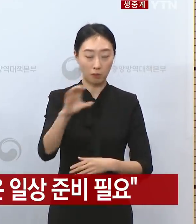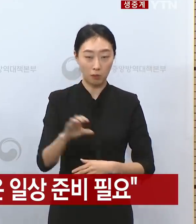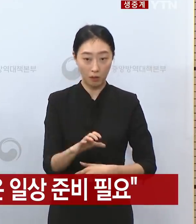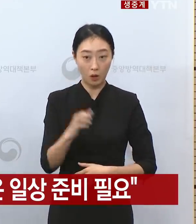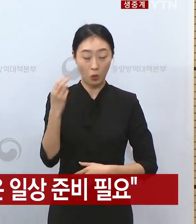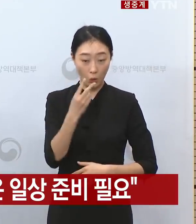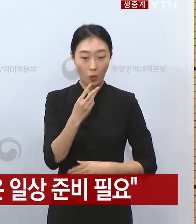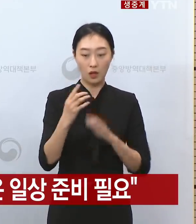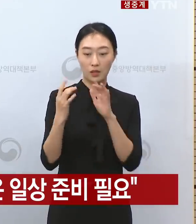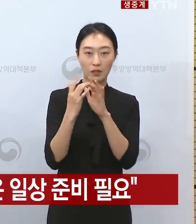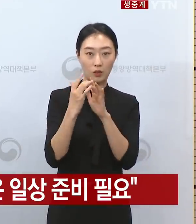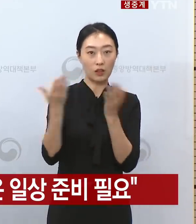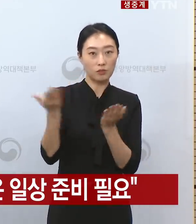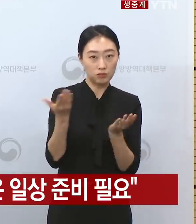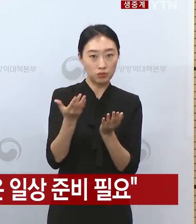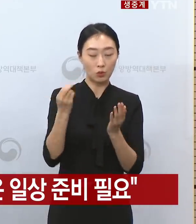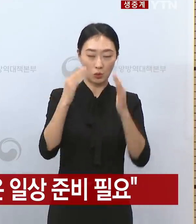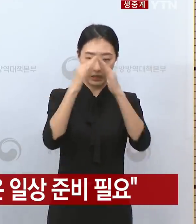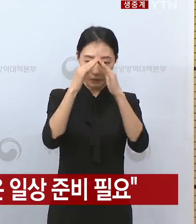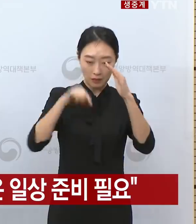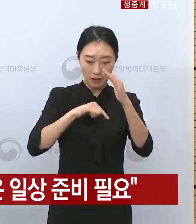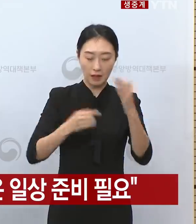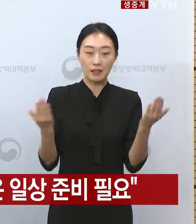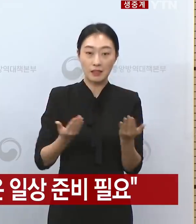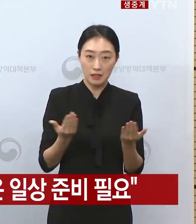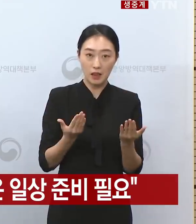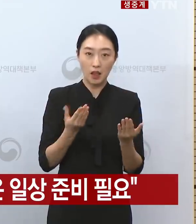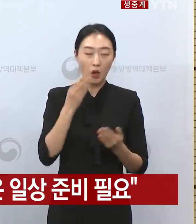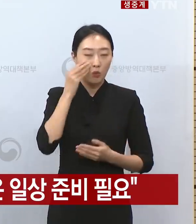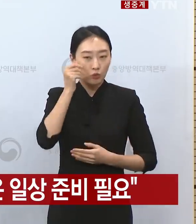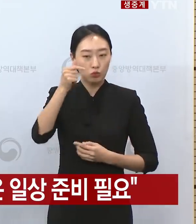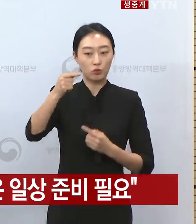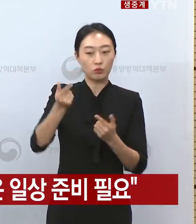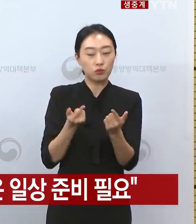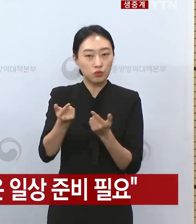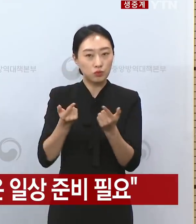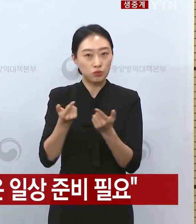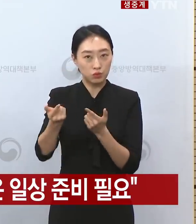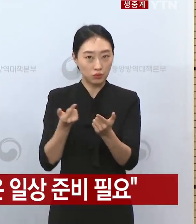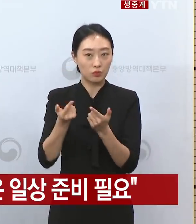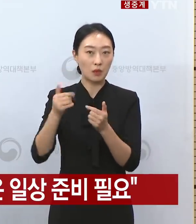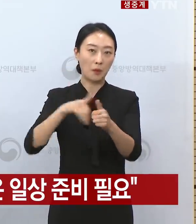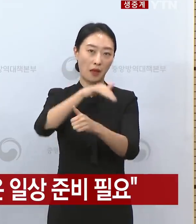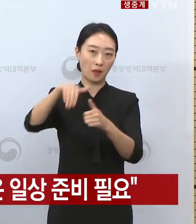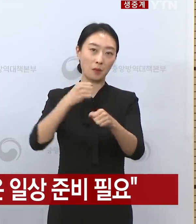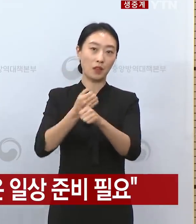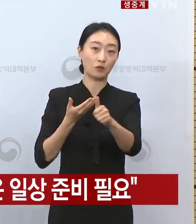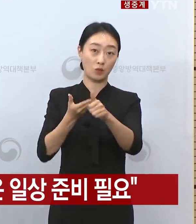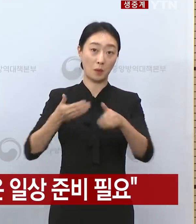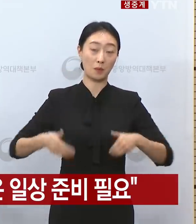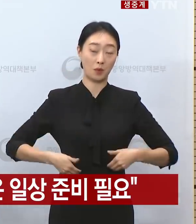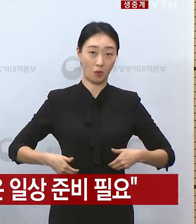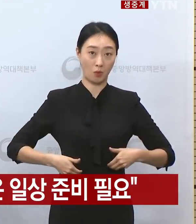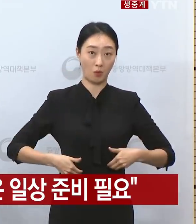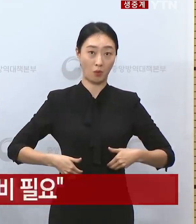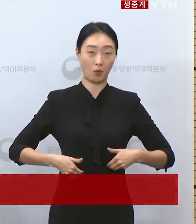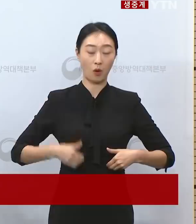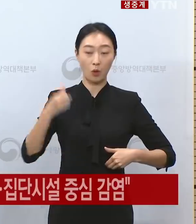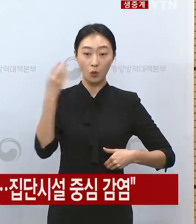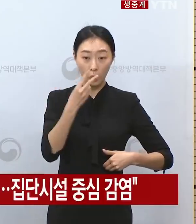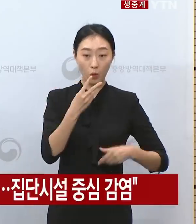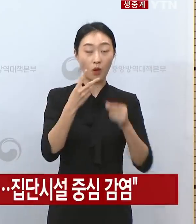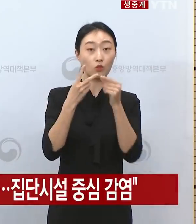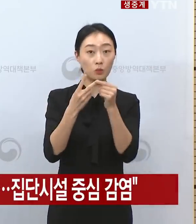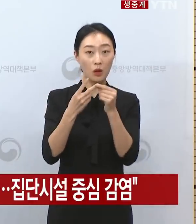온라인 재택근무가 일상적으로 이루어질 수 있는 유연한 근무 형태를 마련하는 것도 필요하겠습니다. 둘째로는